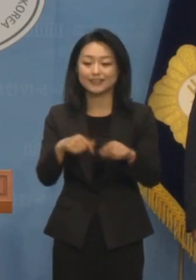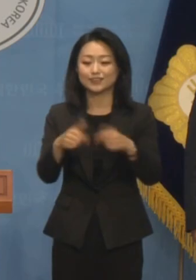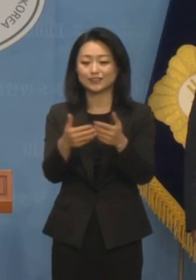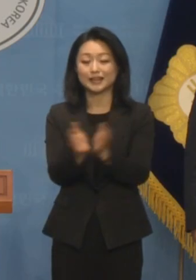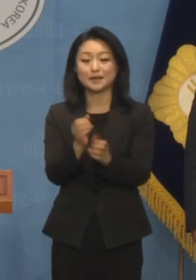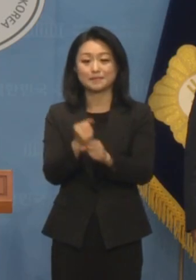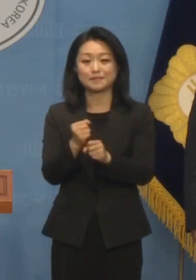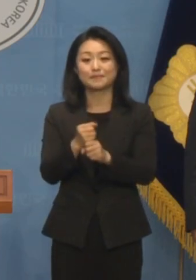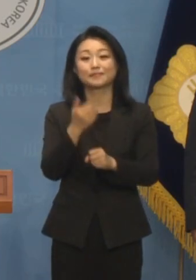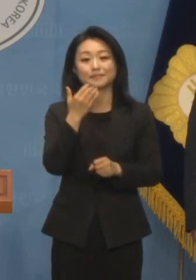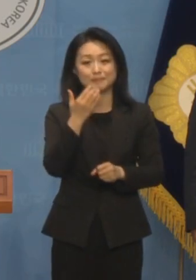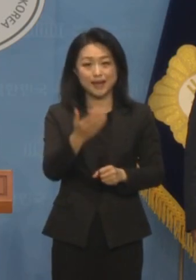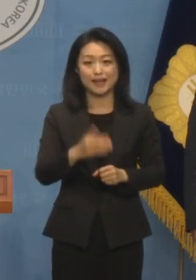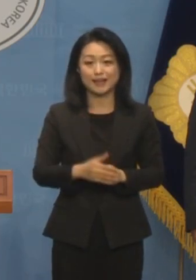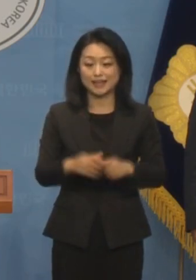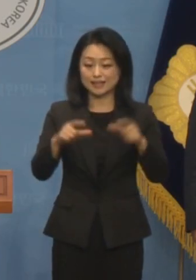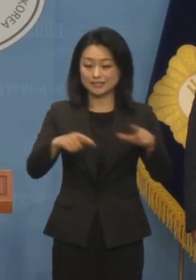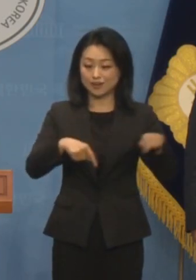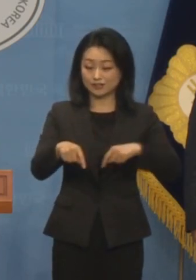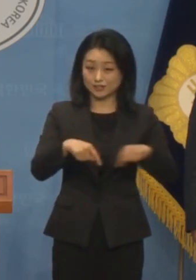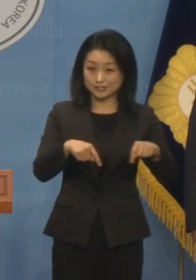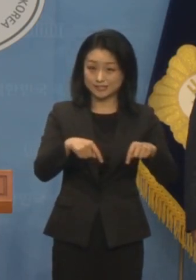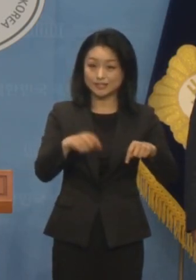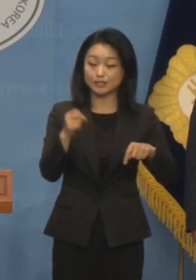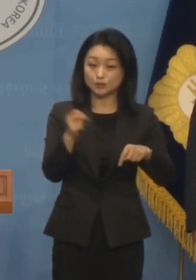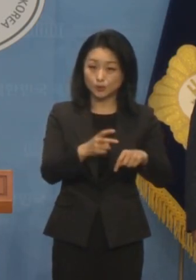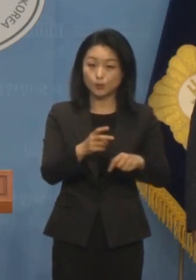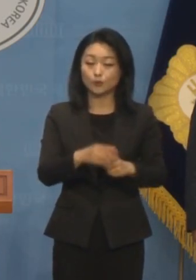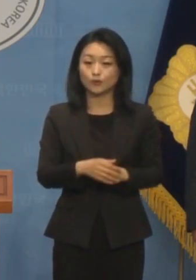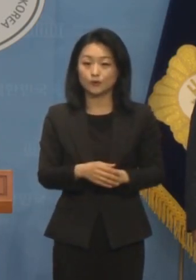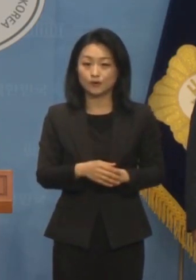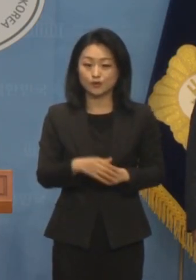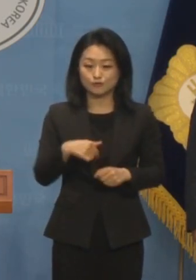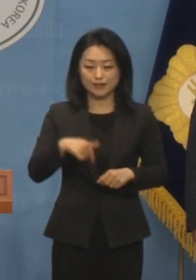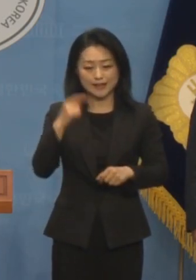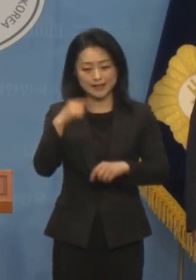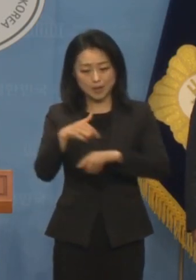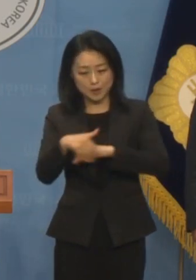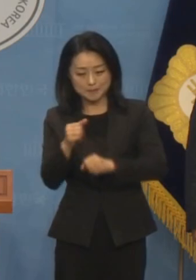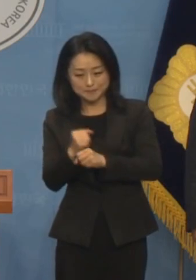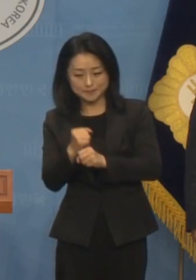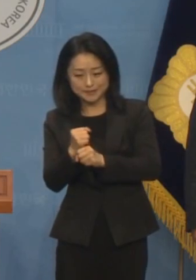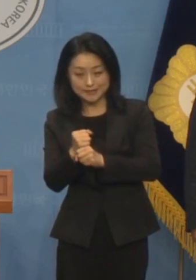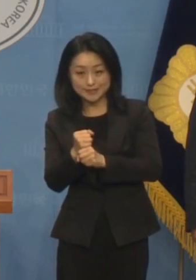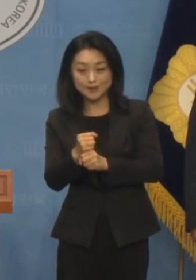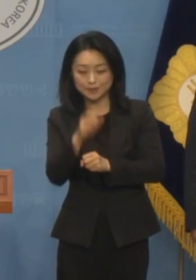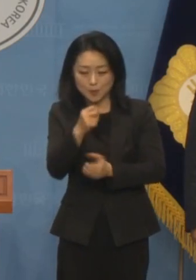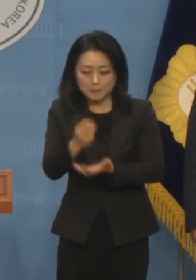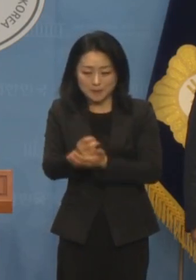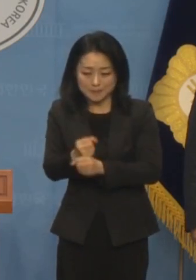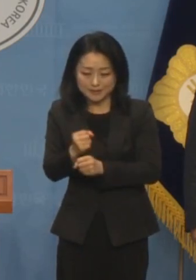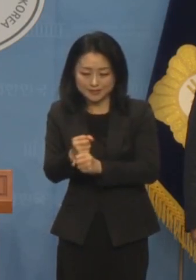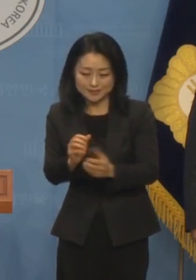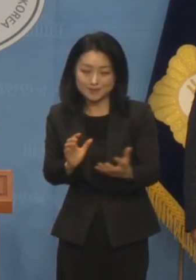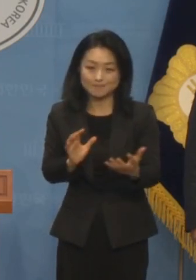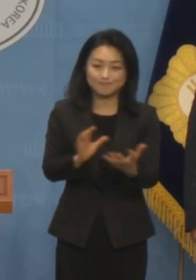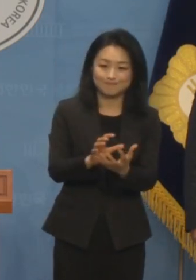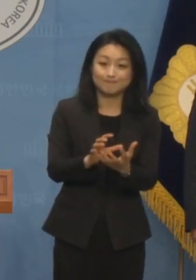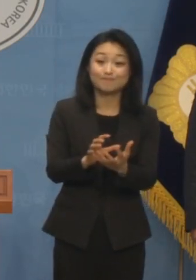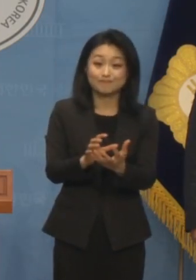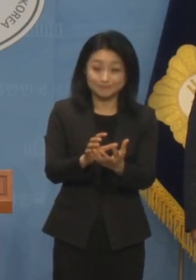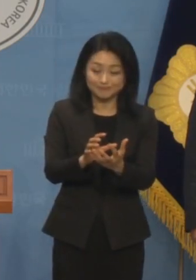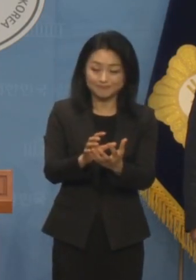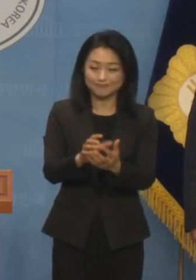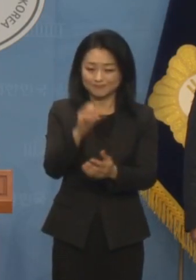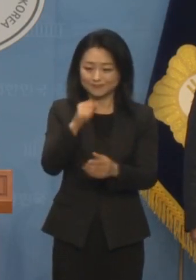만들겠습니다. 지역정치부터 직능과 의제로 더욱더 가깝고 더욱더 튼튼한 실력 정당으로